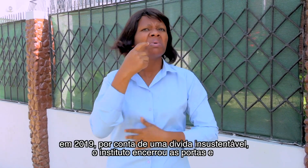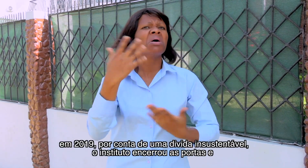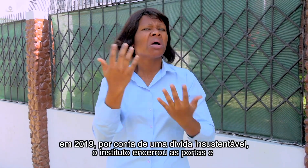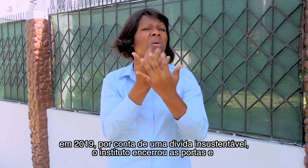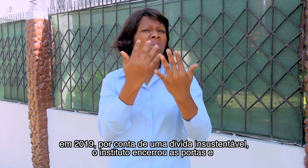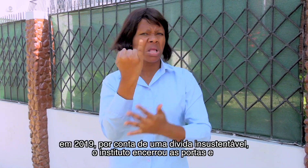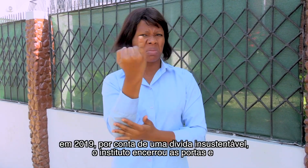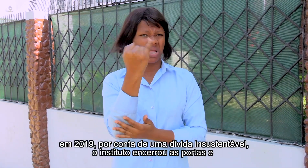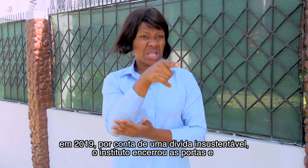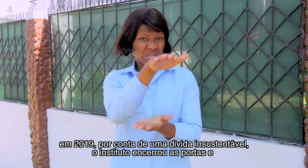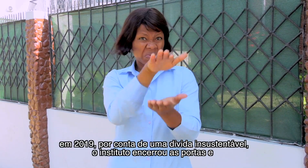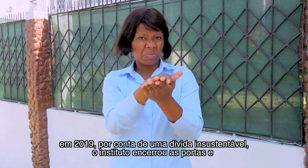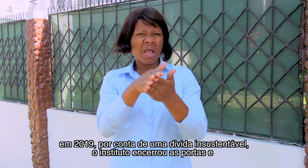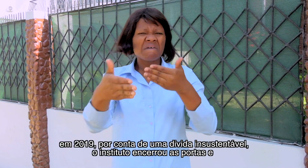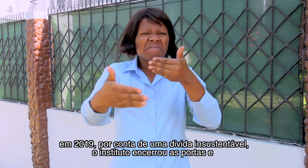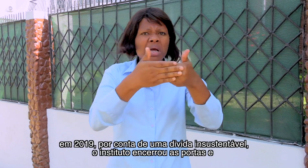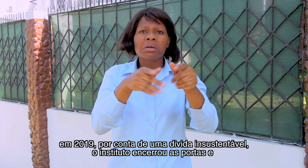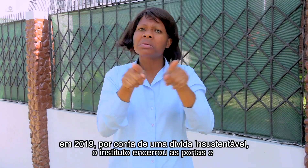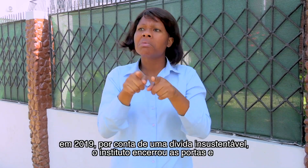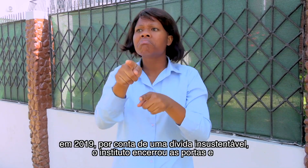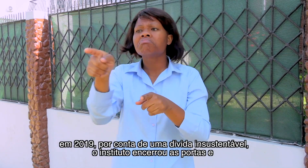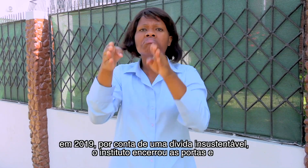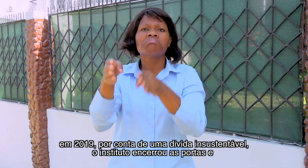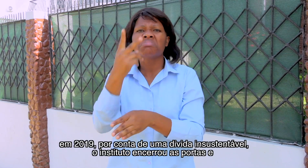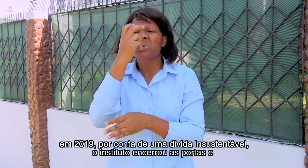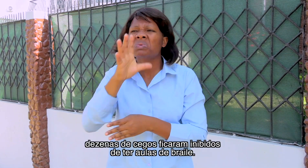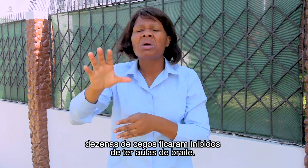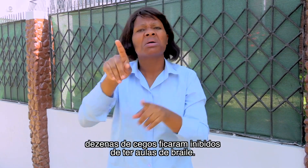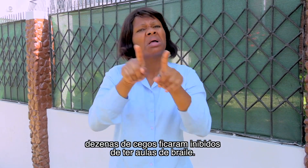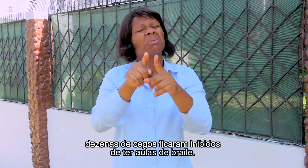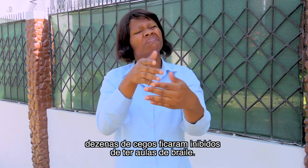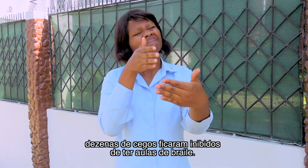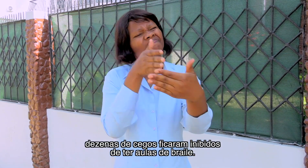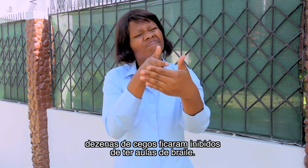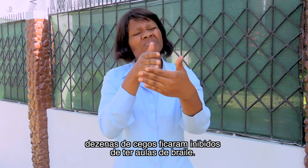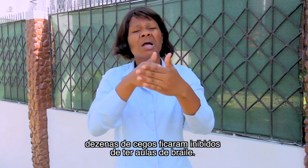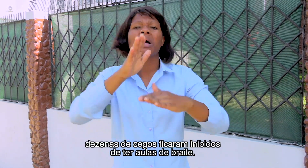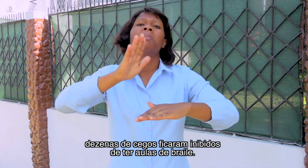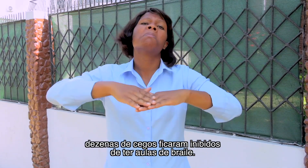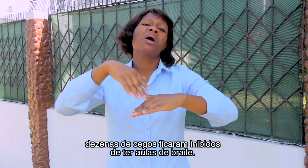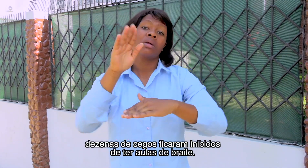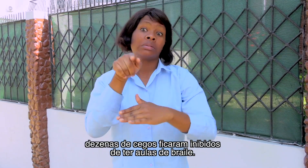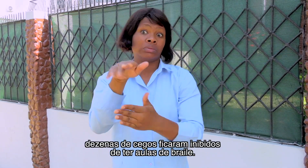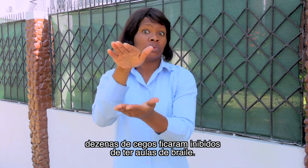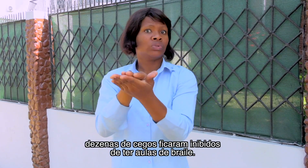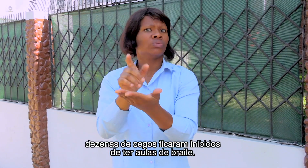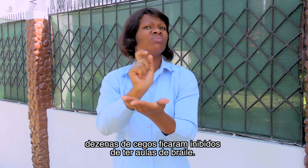de uma dívida insustentável o Instituto encerrou as portas e dezenas de cegos ficaram inibidos de ter aulas de